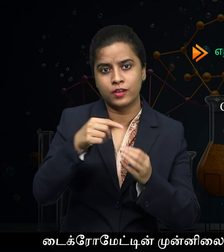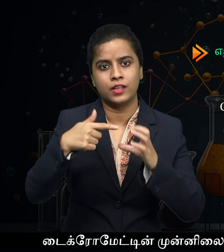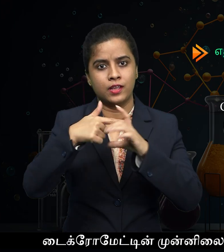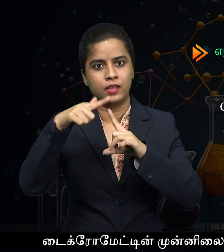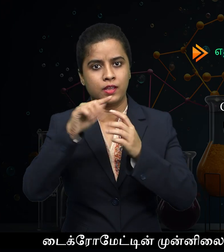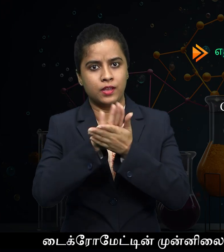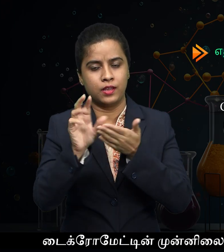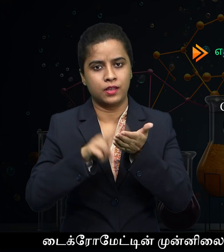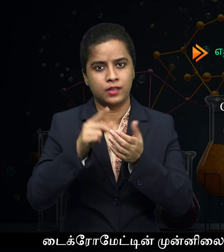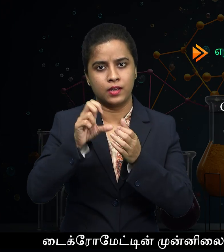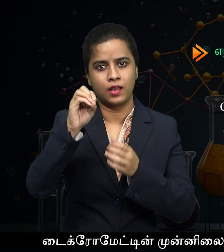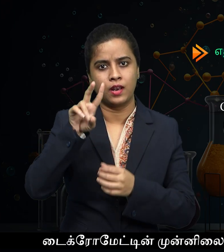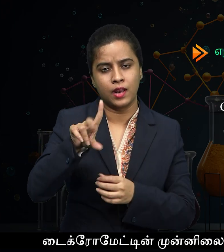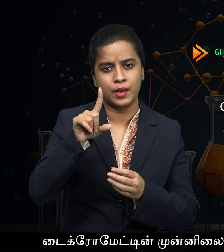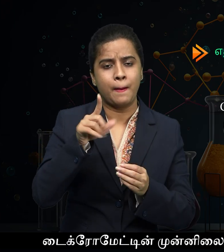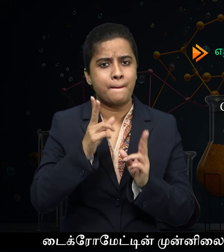ஆக்சிஜனேற்றம் மற்றும்